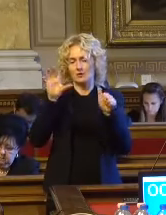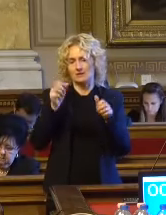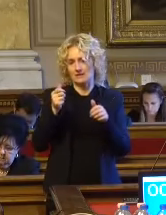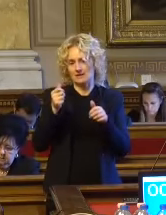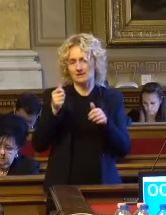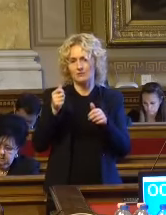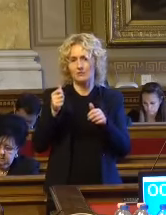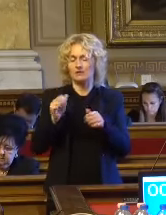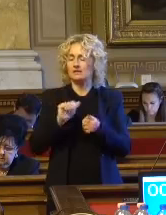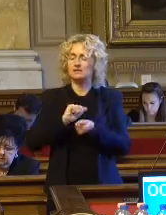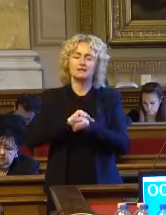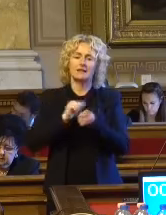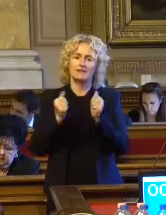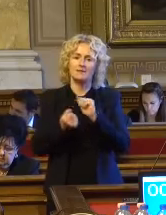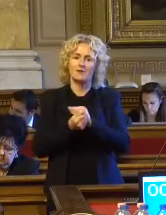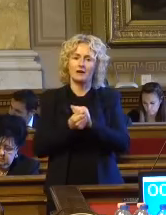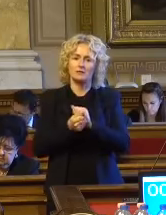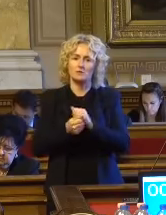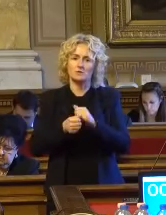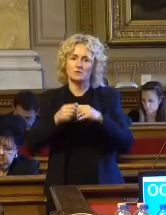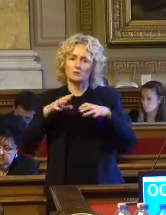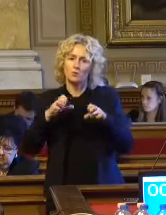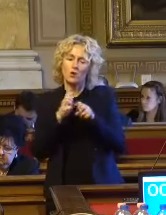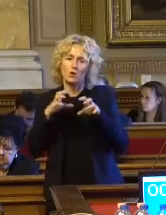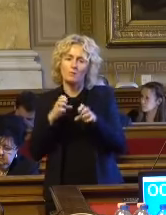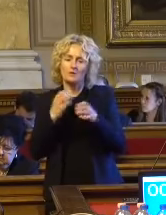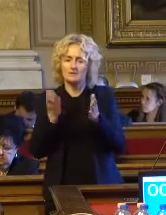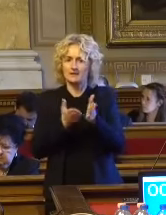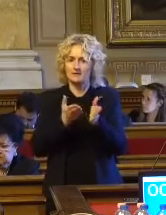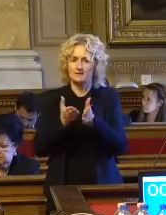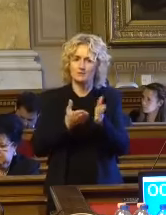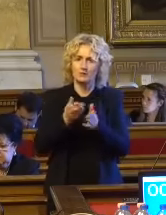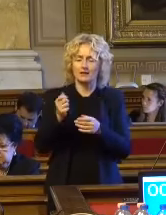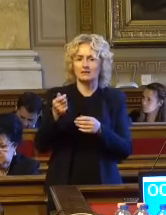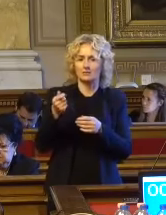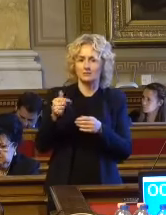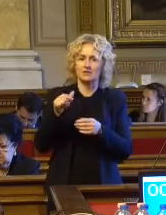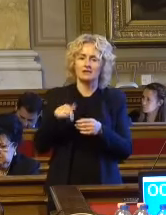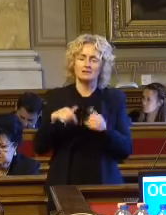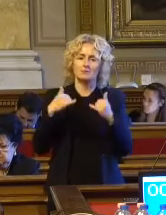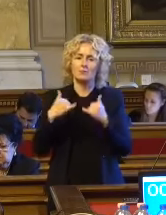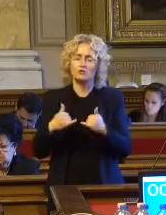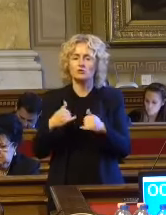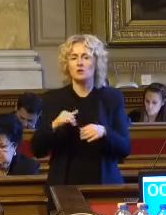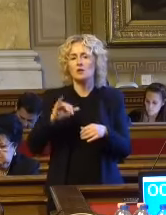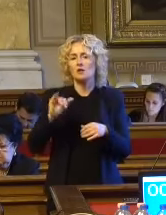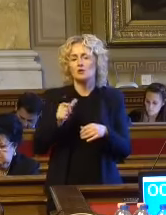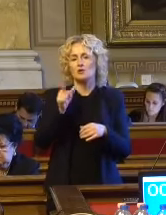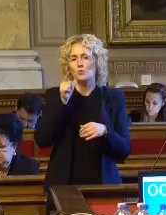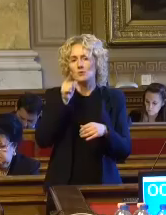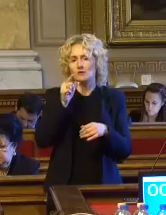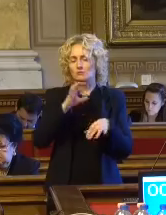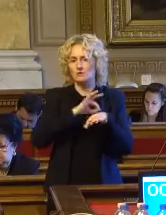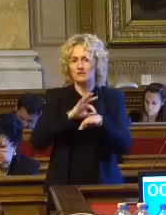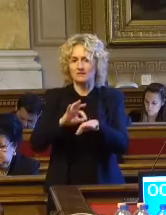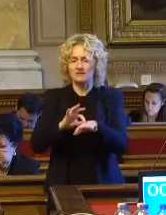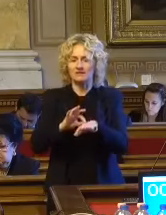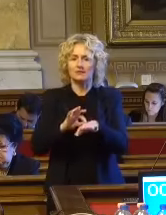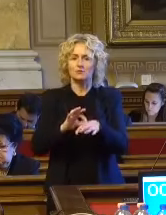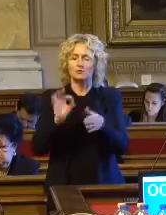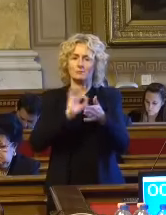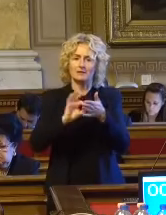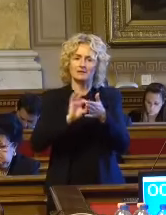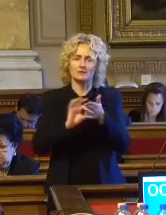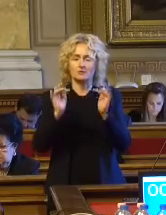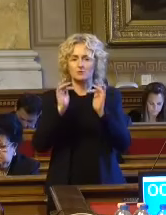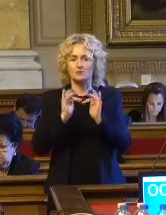masszázs szolgáltatásoknak a díját, hiszen azt most vezettük be júniusban, illetve az irodahelyiségeknek, valamint